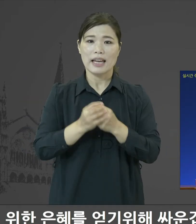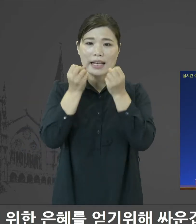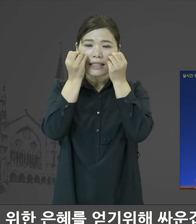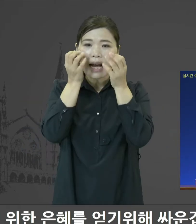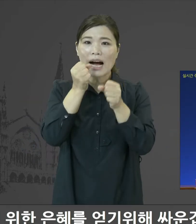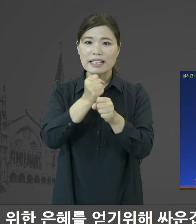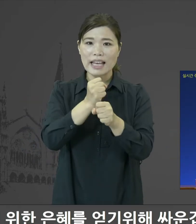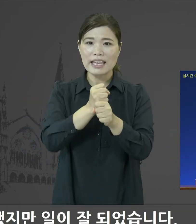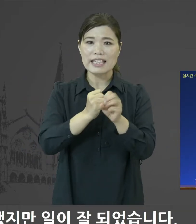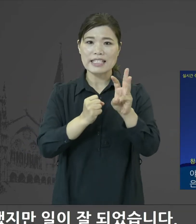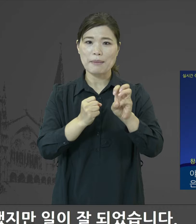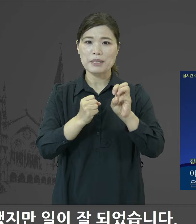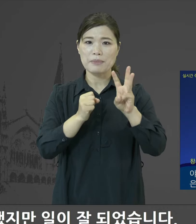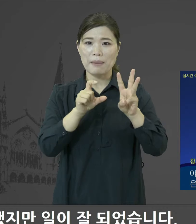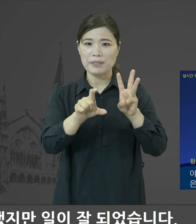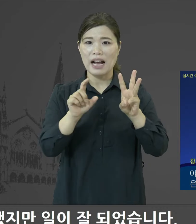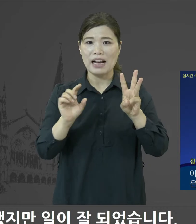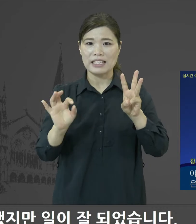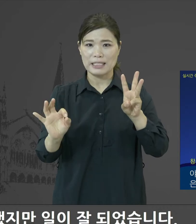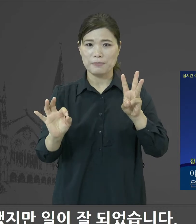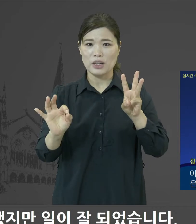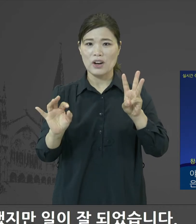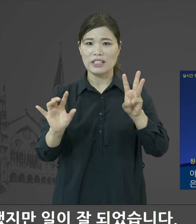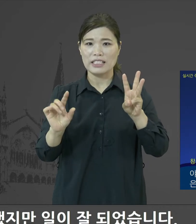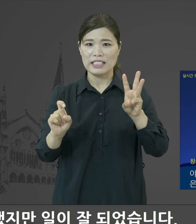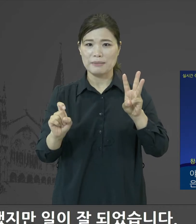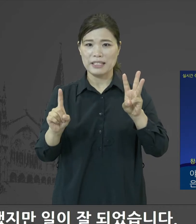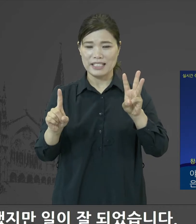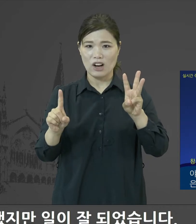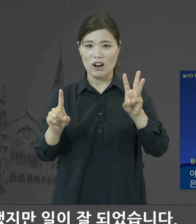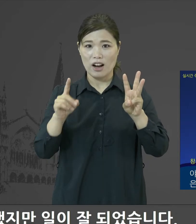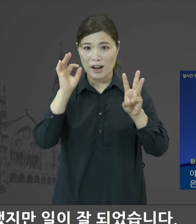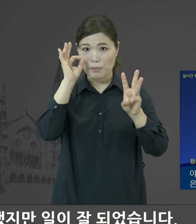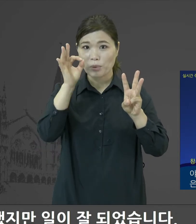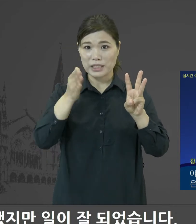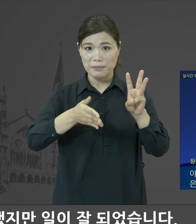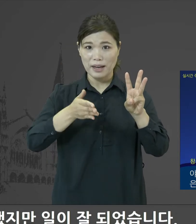창세기 33장 10절과 11절을 볼 겁니다.